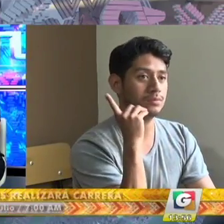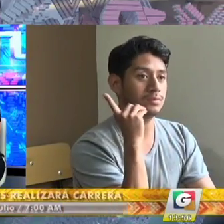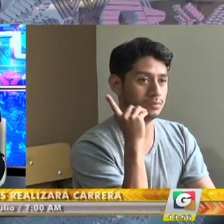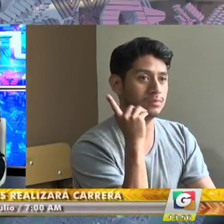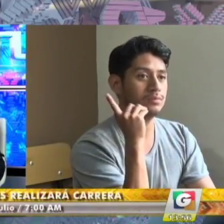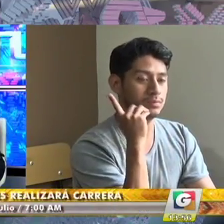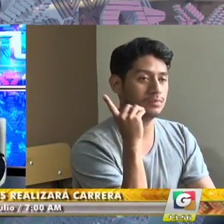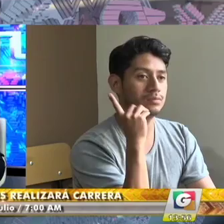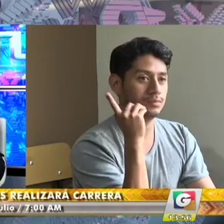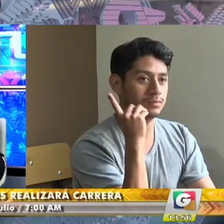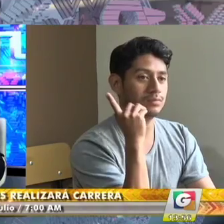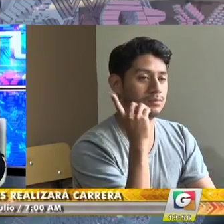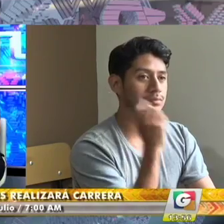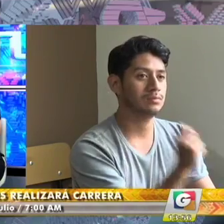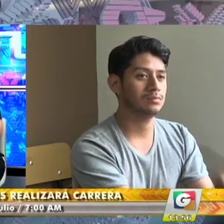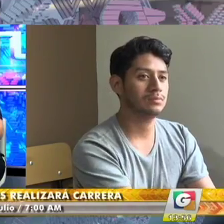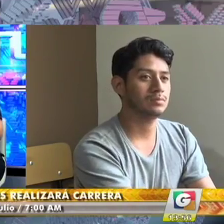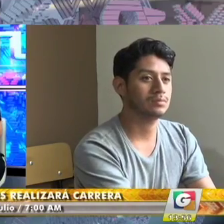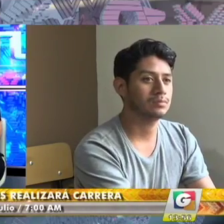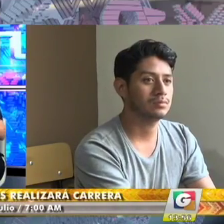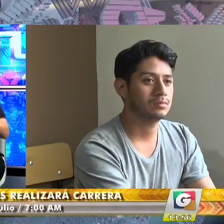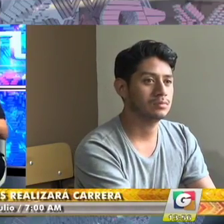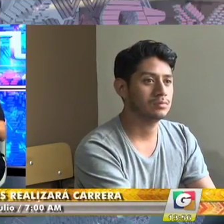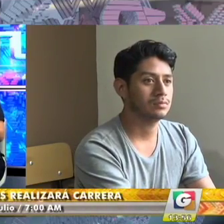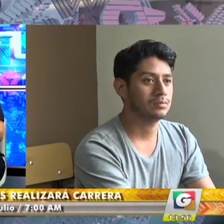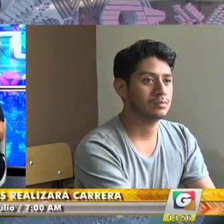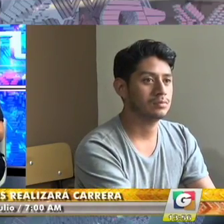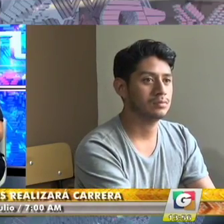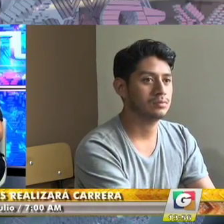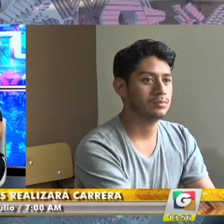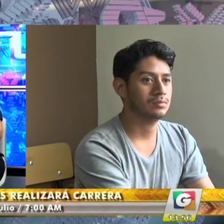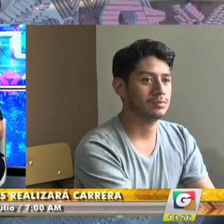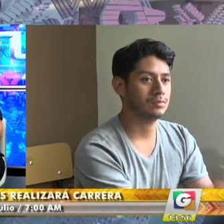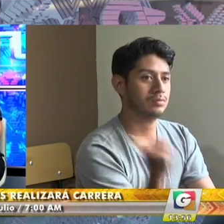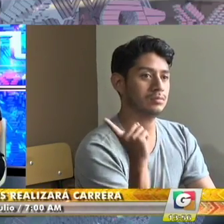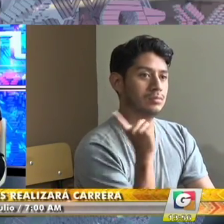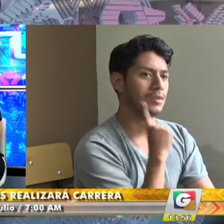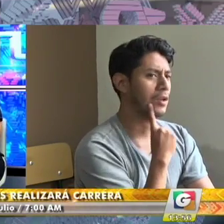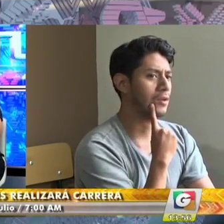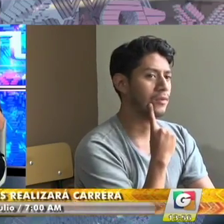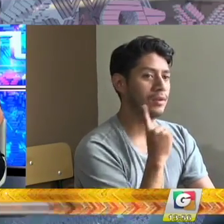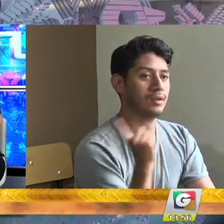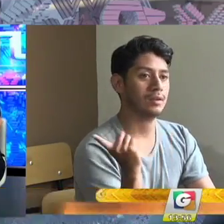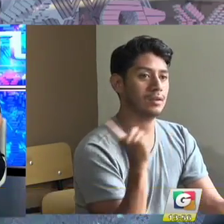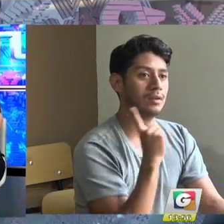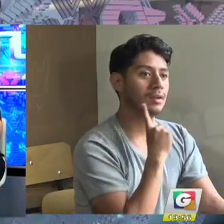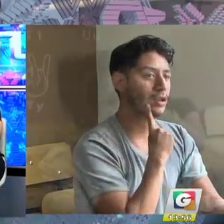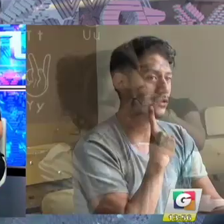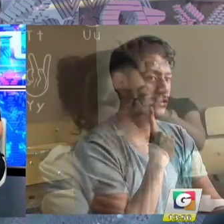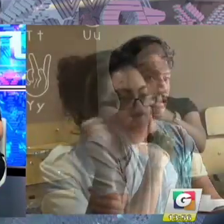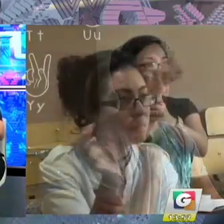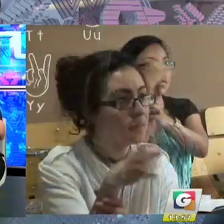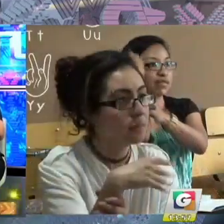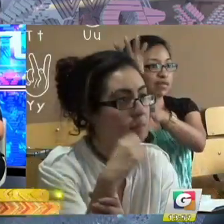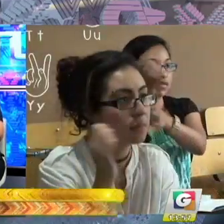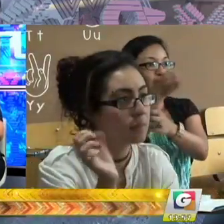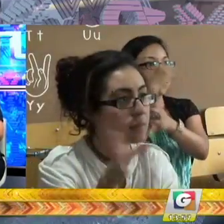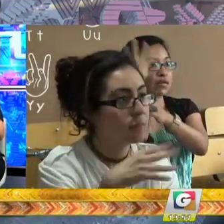y brinda apoyo a sus niños. Los niños sordos de por sí, más bien hablando de la persona sorda, por lo mismo que